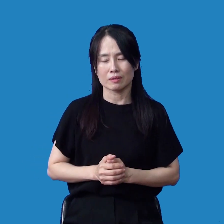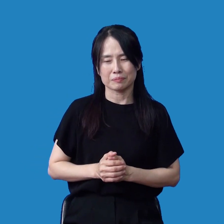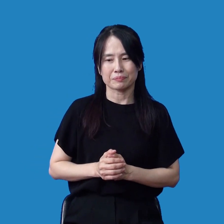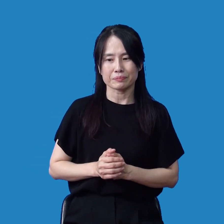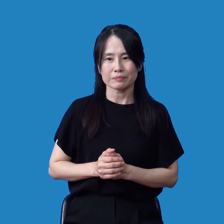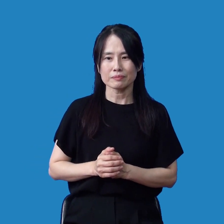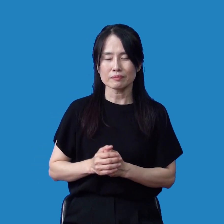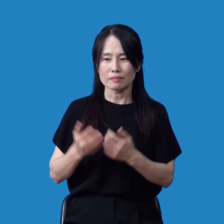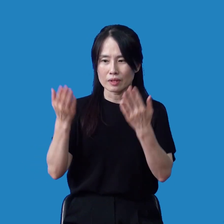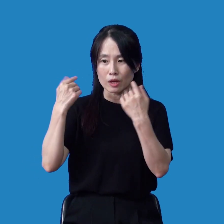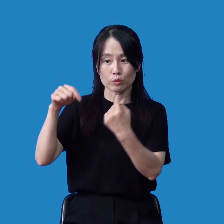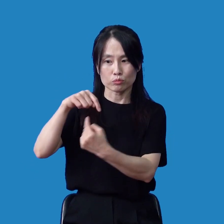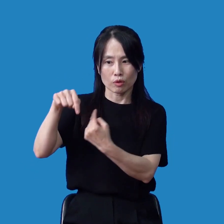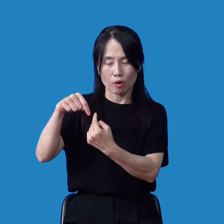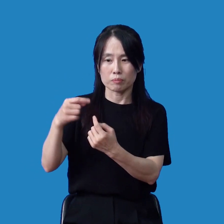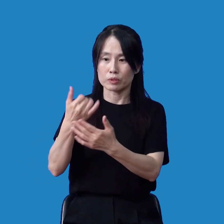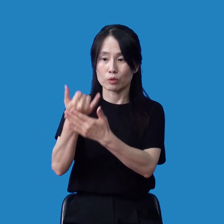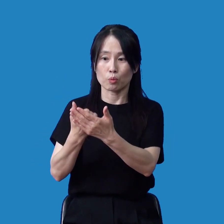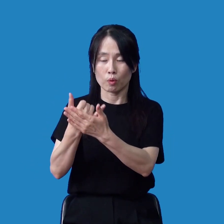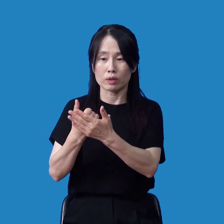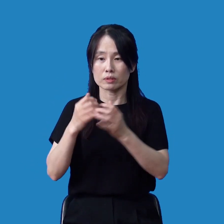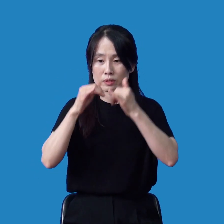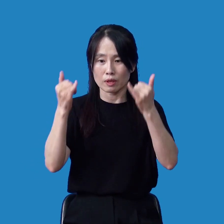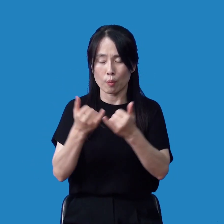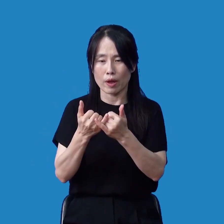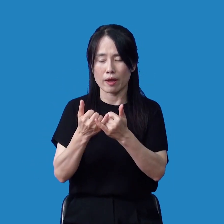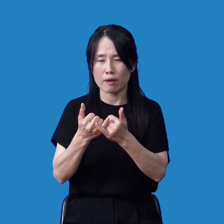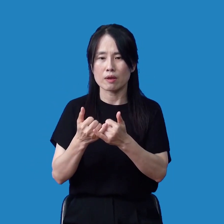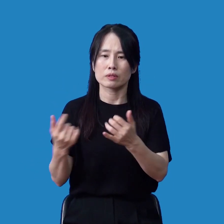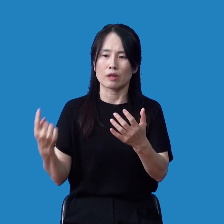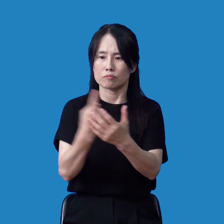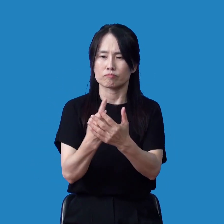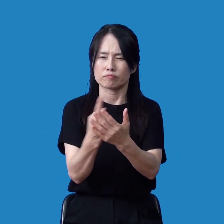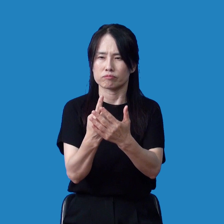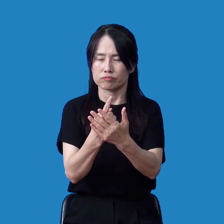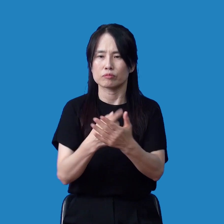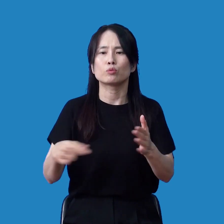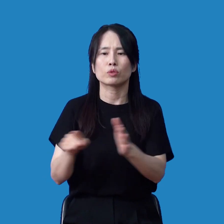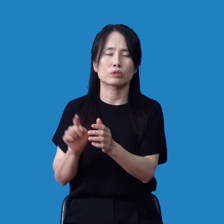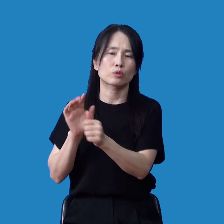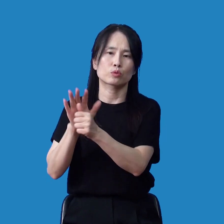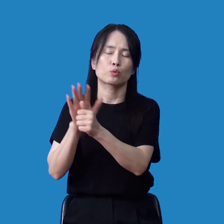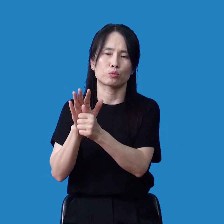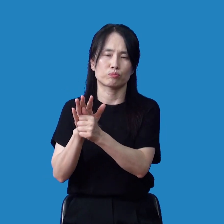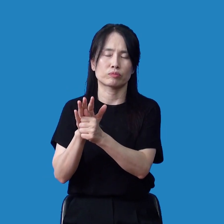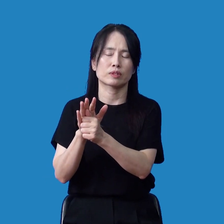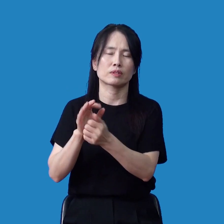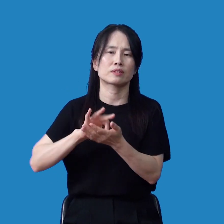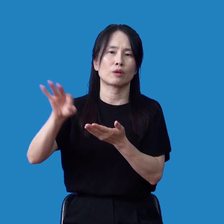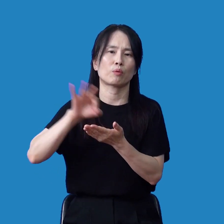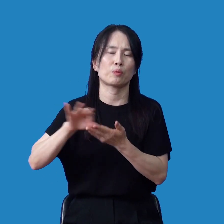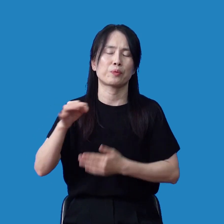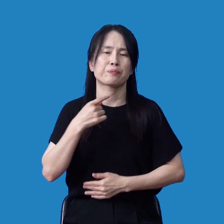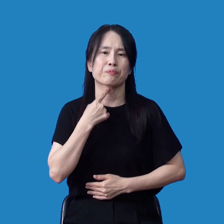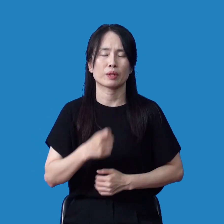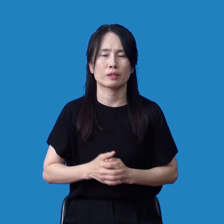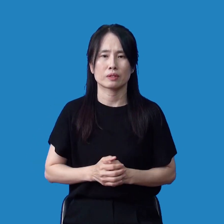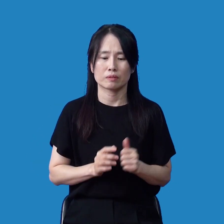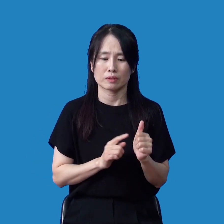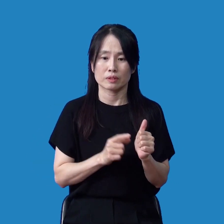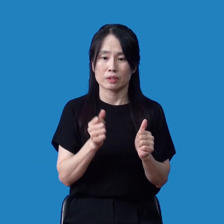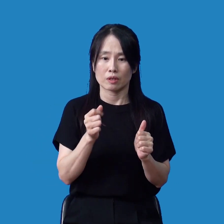학교를 운영하면서 고아들이 사회에 나가서 자립할 수 있도록 그 기반을 닦아주었습니다. 밀턴